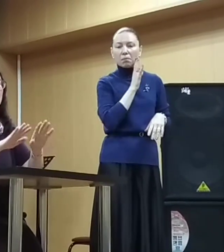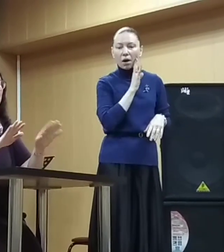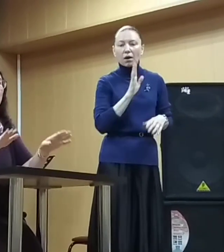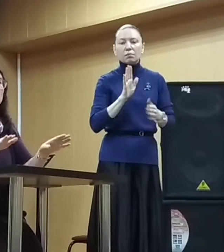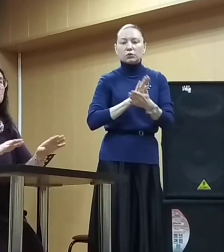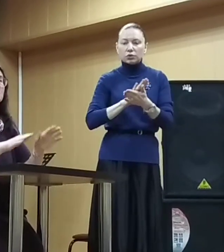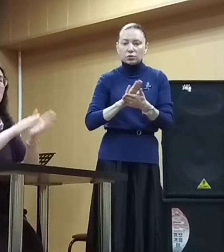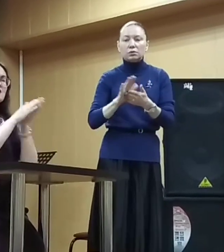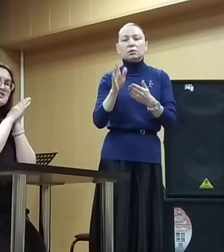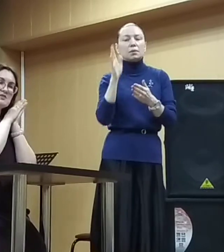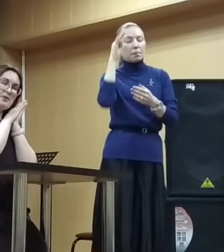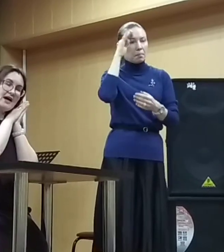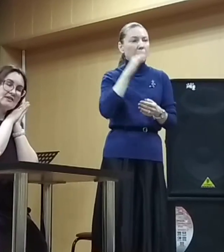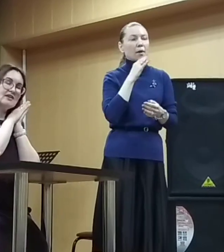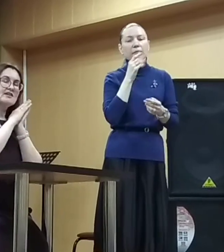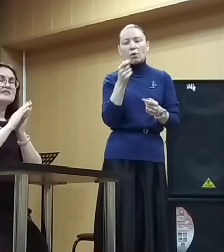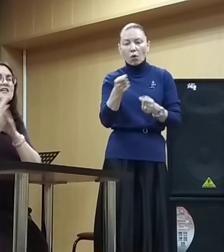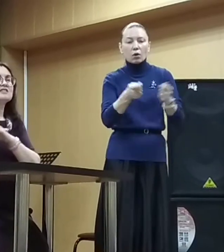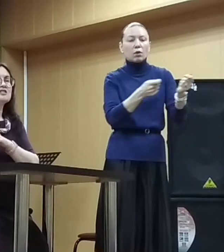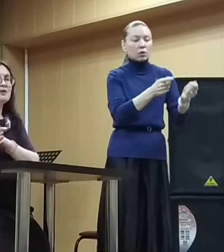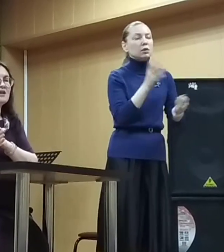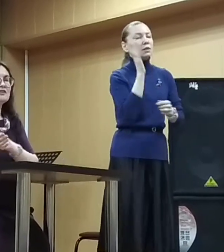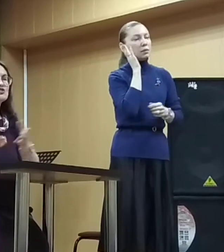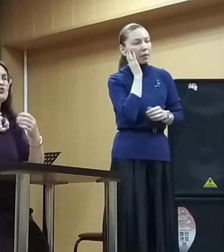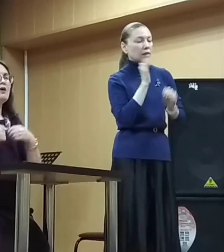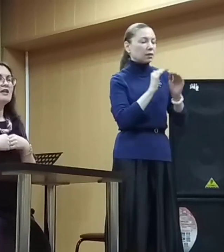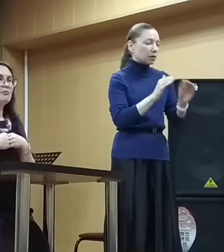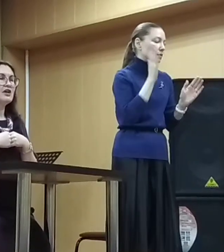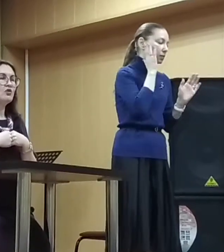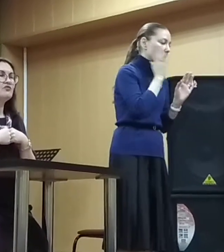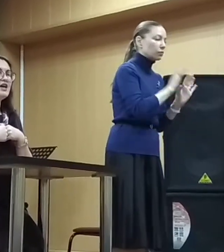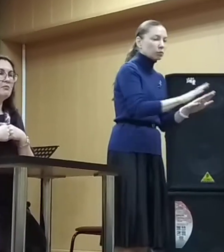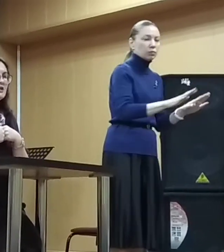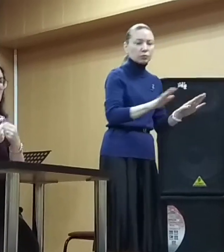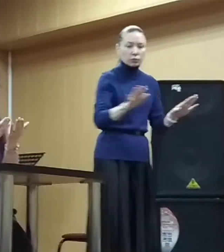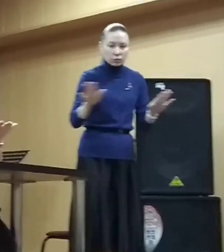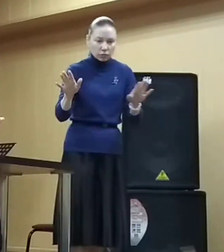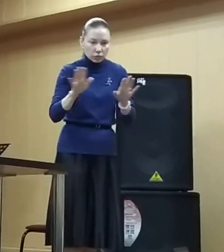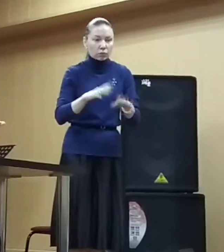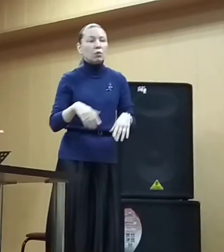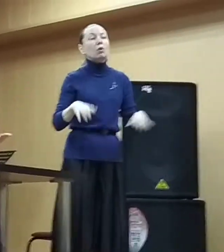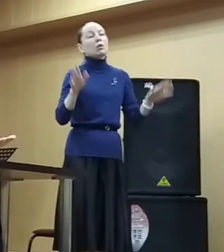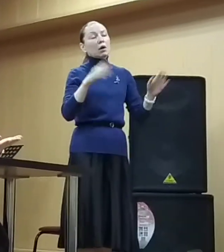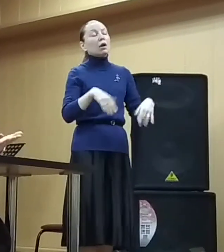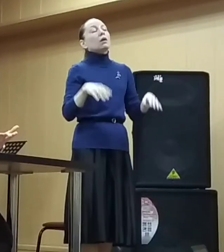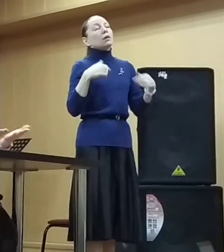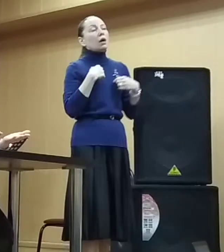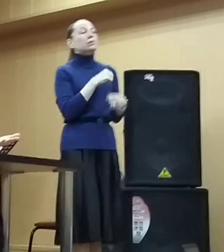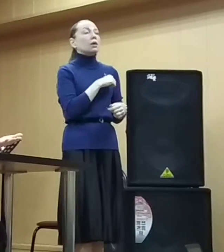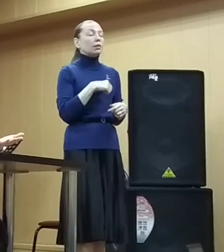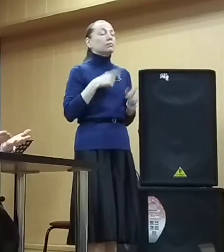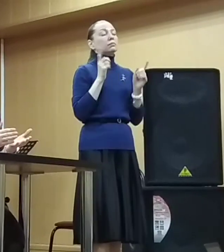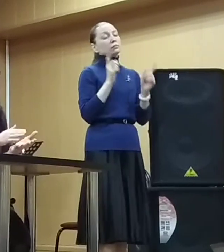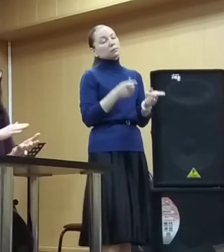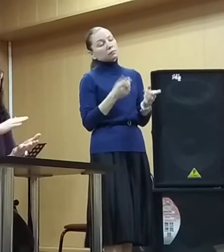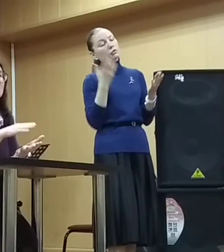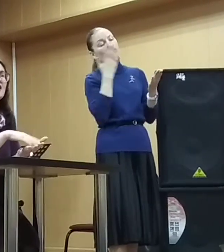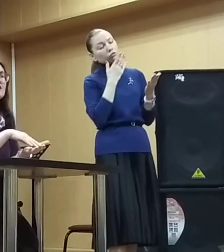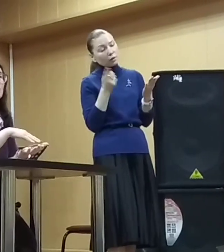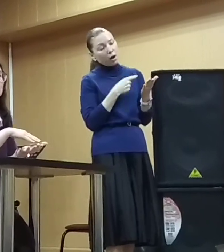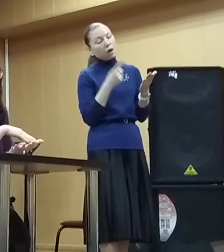чистые накормленные, они спят, дети спят, и наступало мое время. Я много читала, изучала,